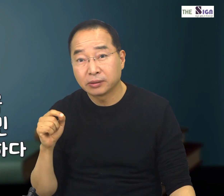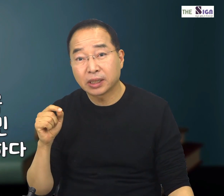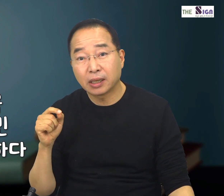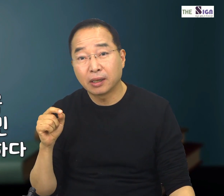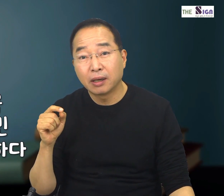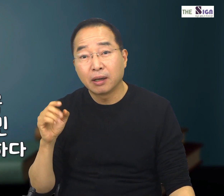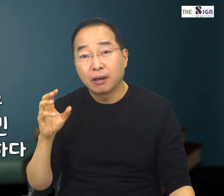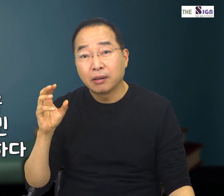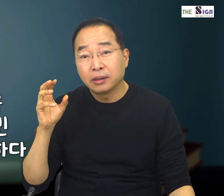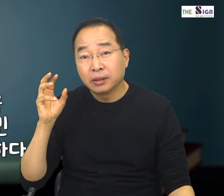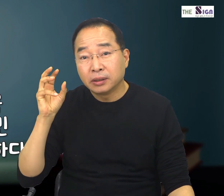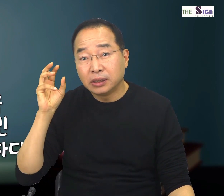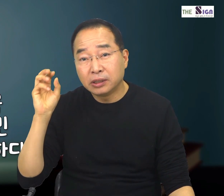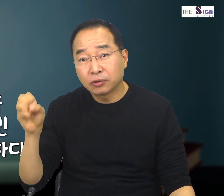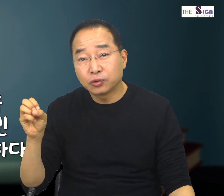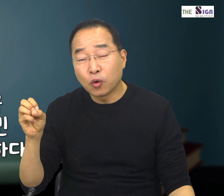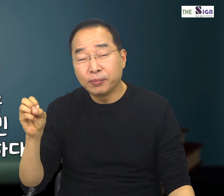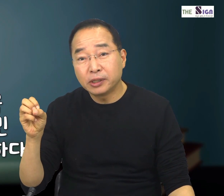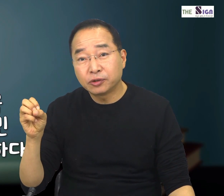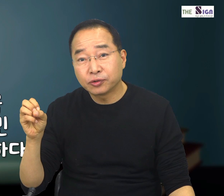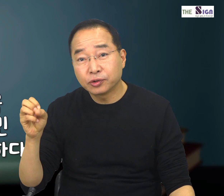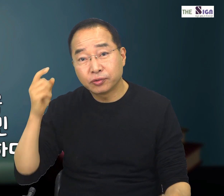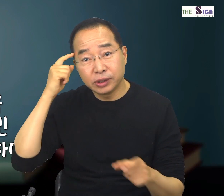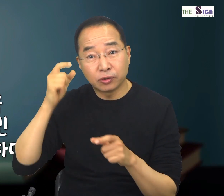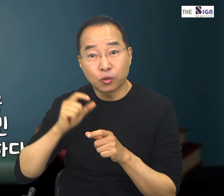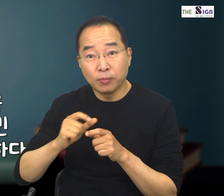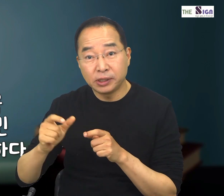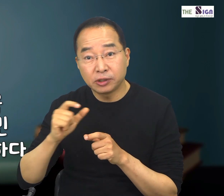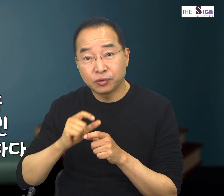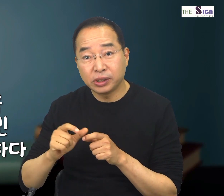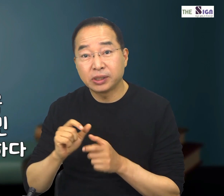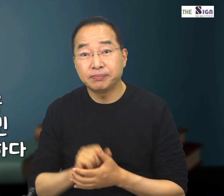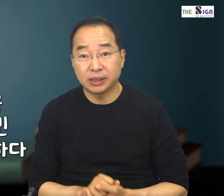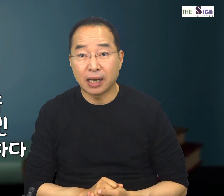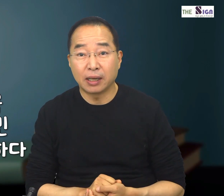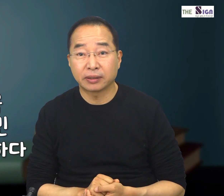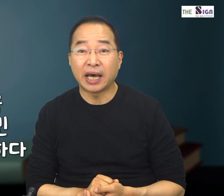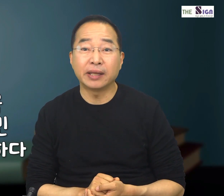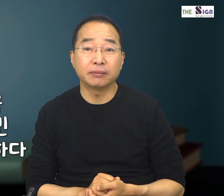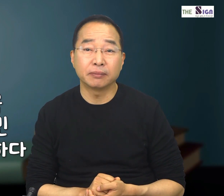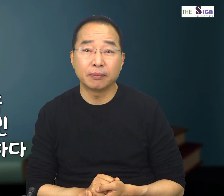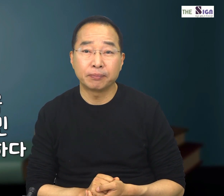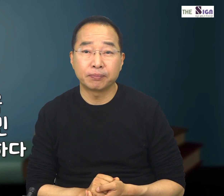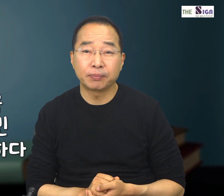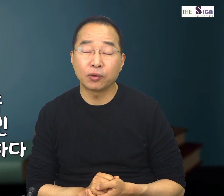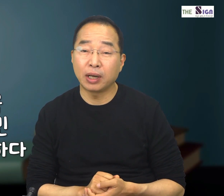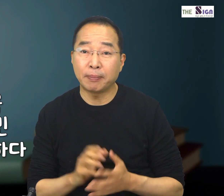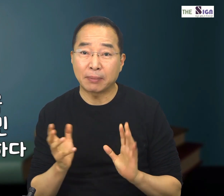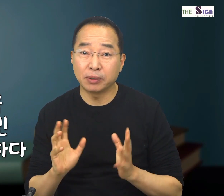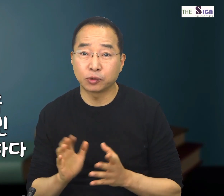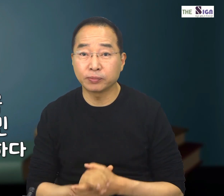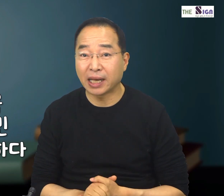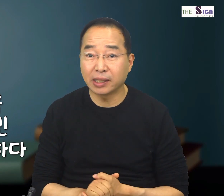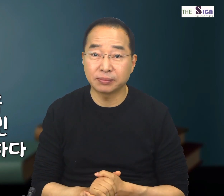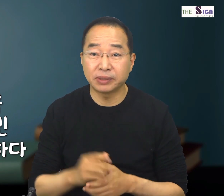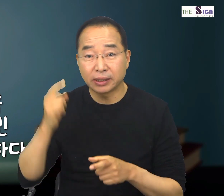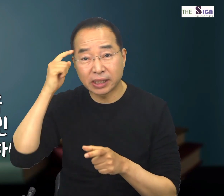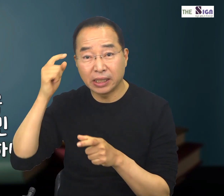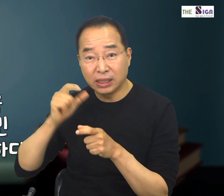자, 이것도 고민을 쓸 수 있고 이것도 고민 쓸 수 있습니다. 단 표현할 방법이 조금 달라집니다. 자, 이